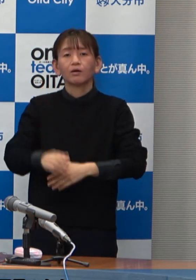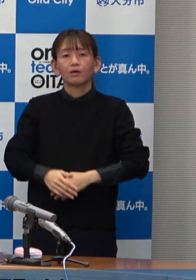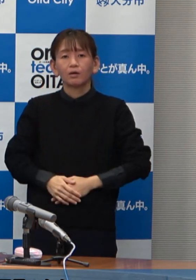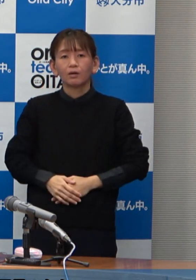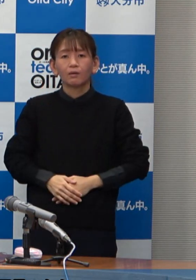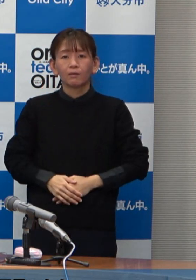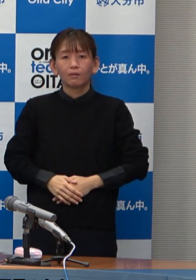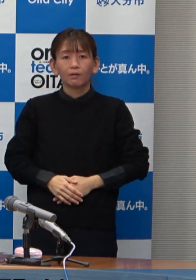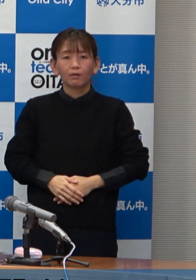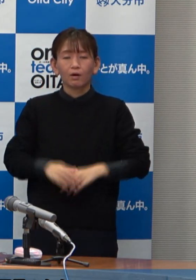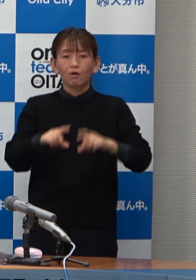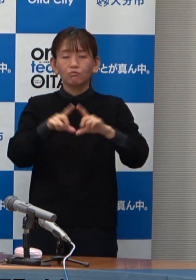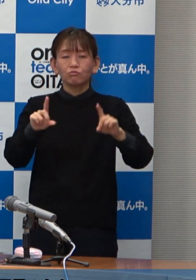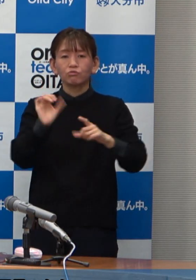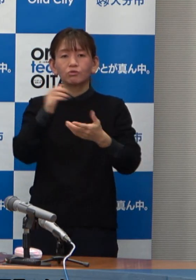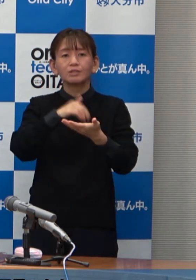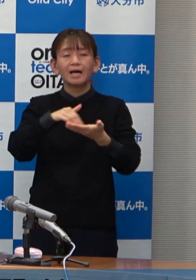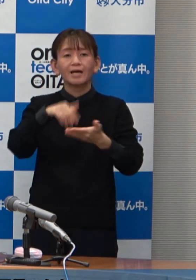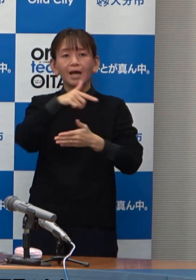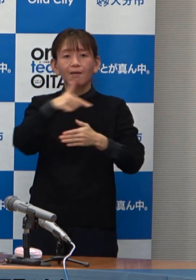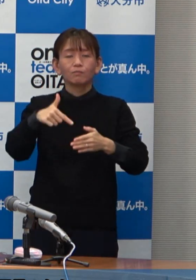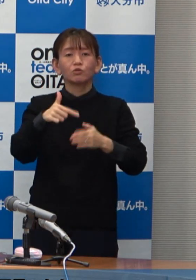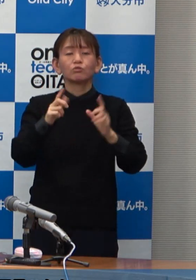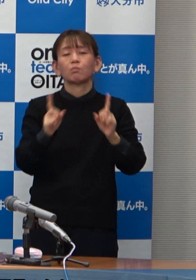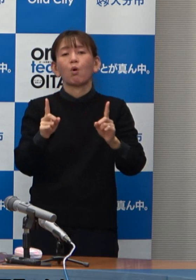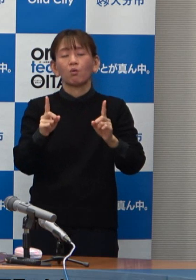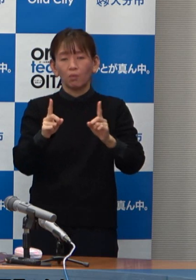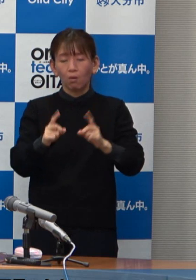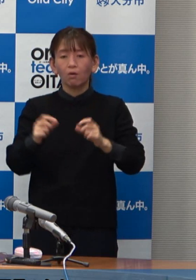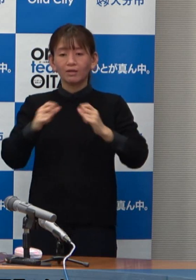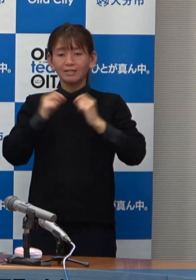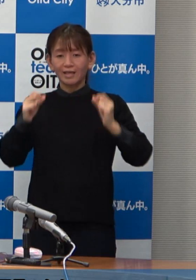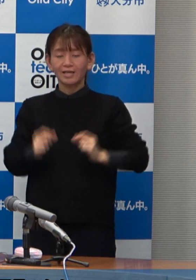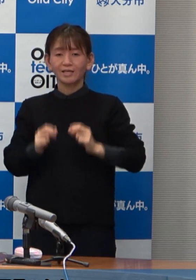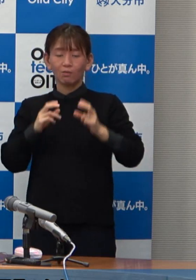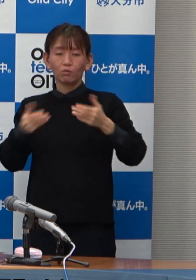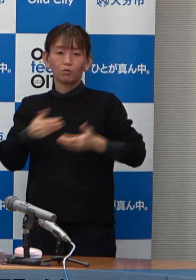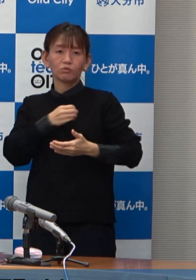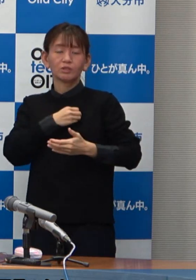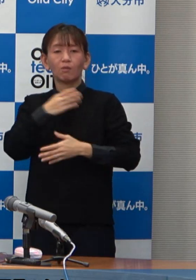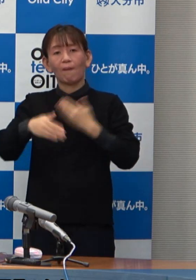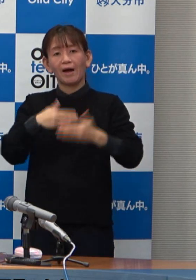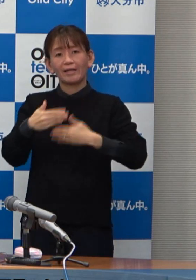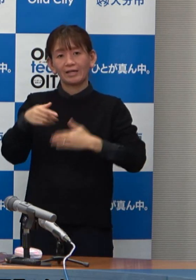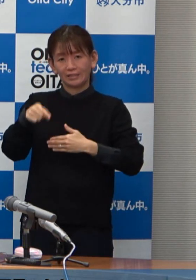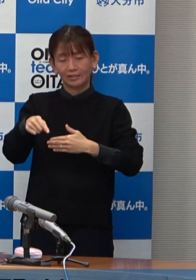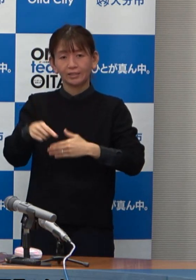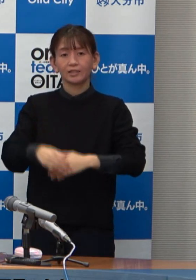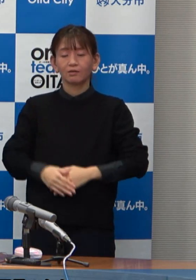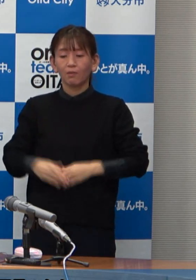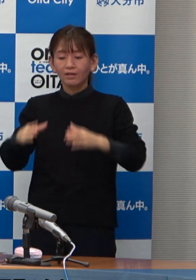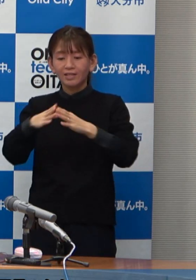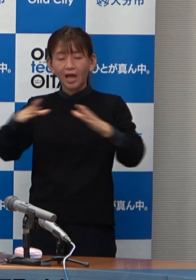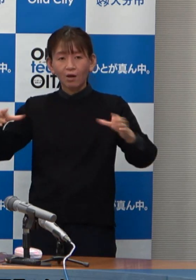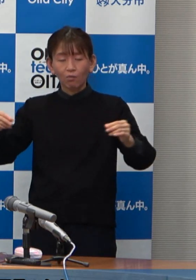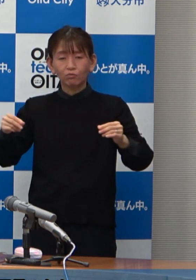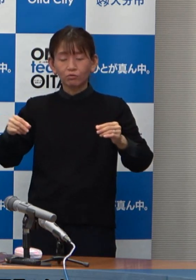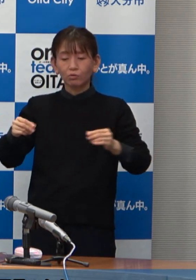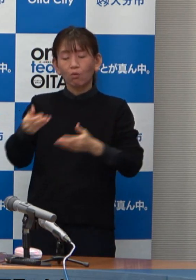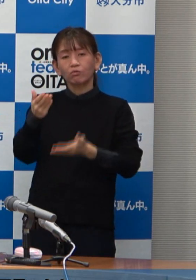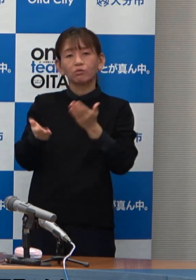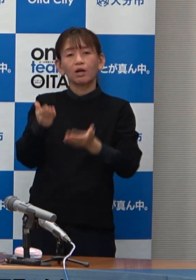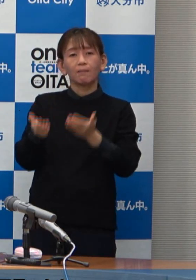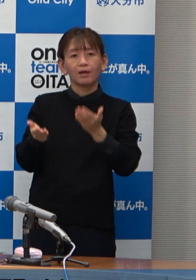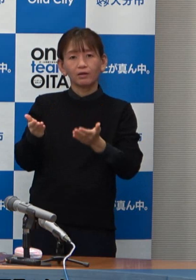普通会計部門の正規職員の話ですよねこれは全国的な成金地と比べて